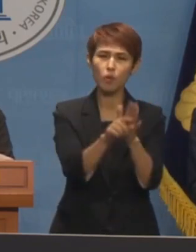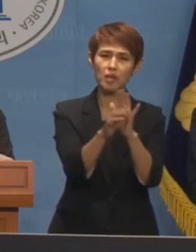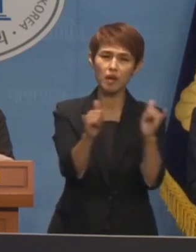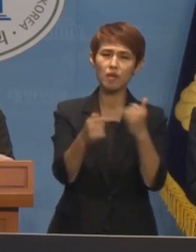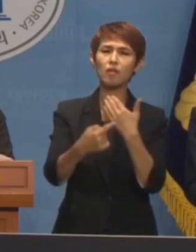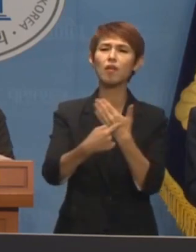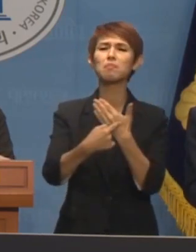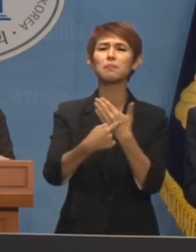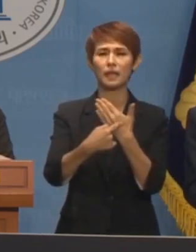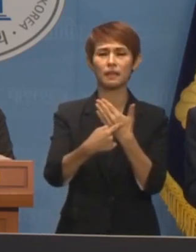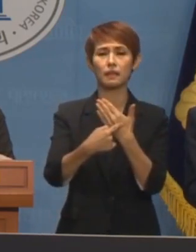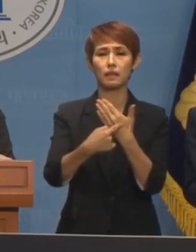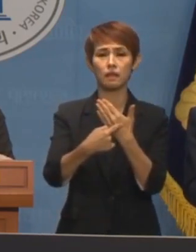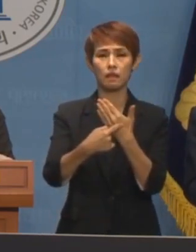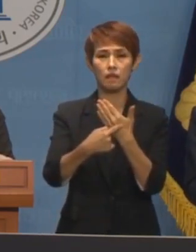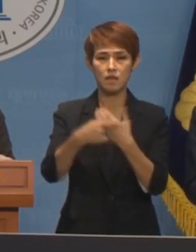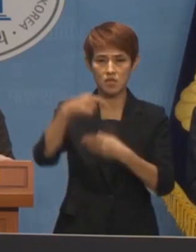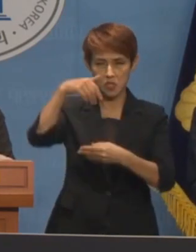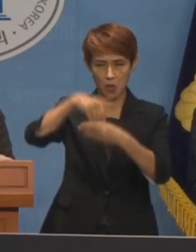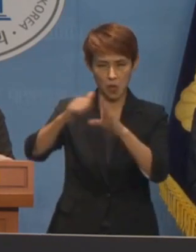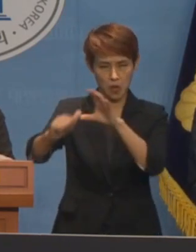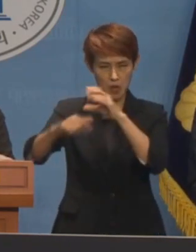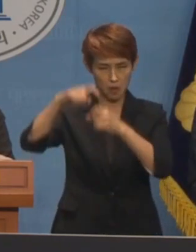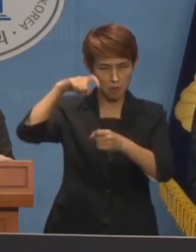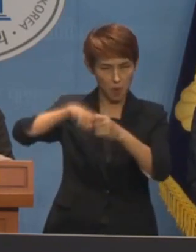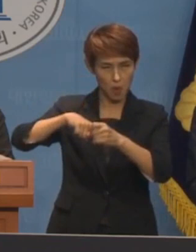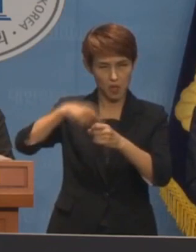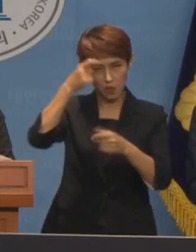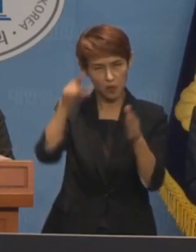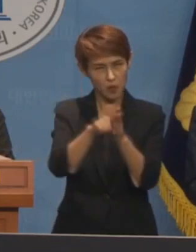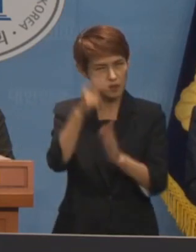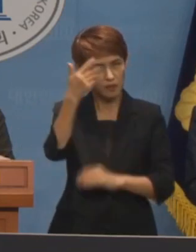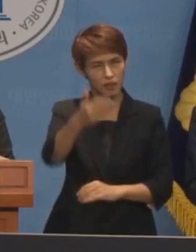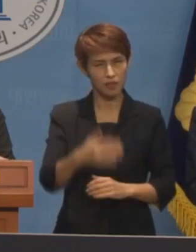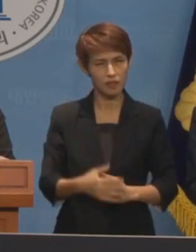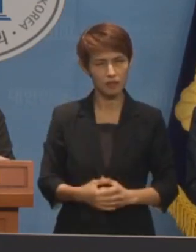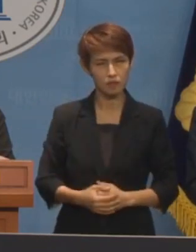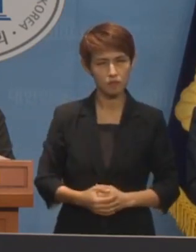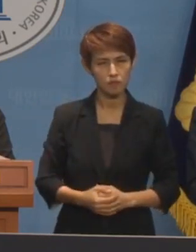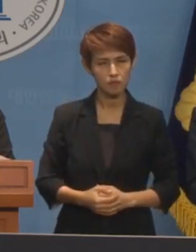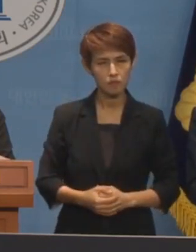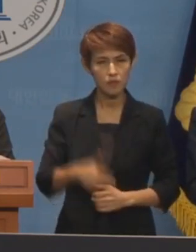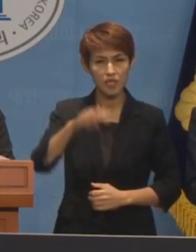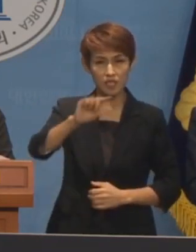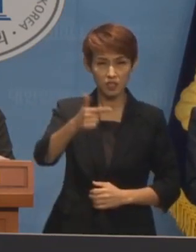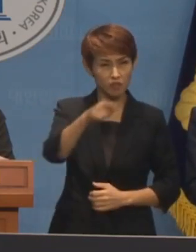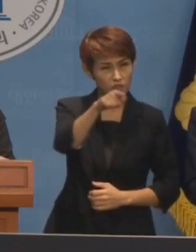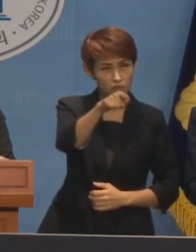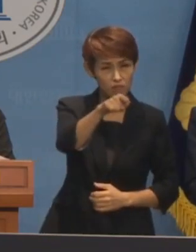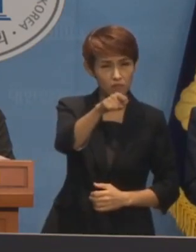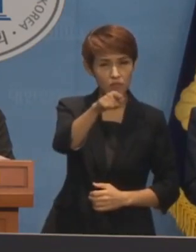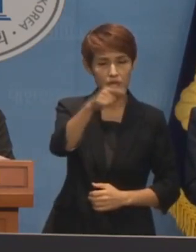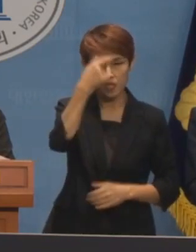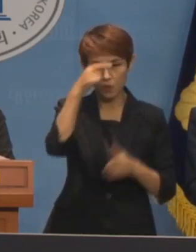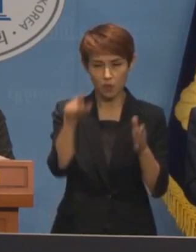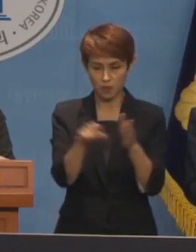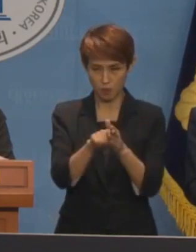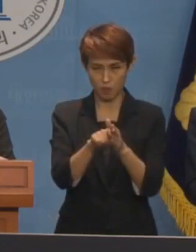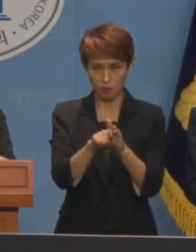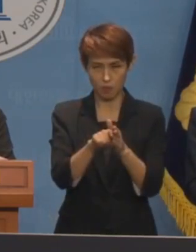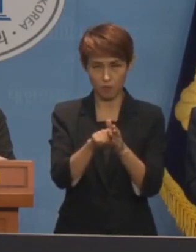갖고 있고 선거에 이용하기 위한 간판으로만 갖고 있단 말인가? 혹시 천 의원 본인이 기독교